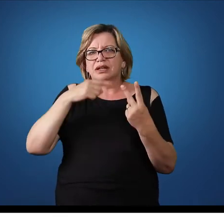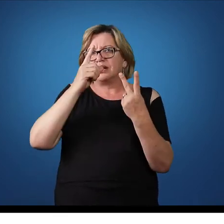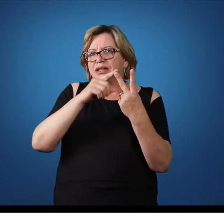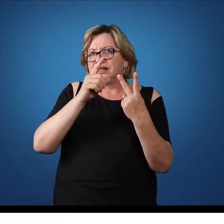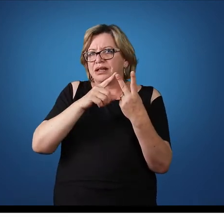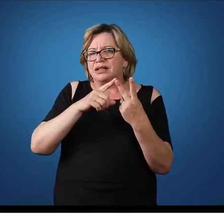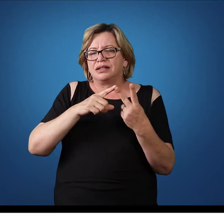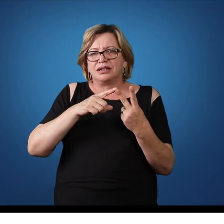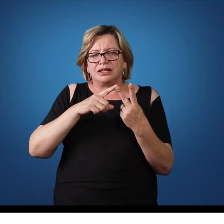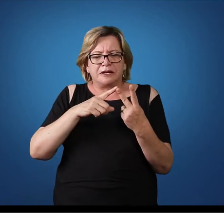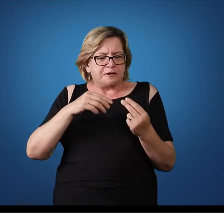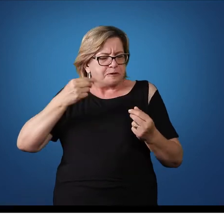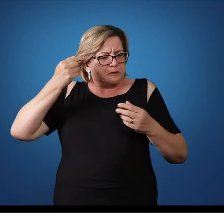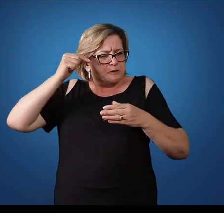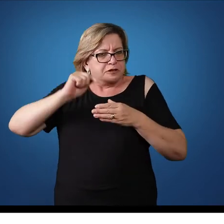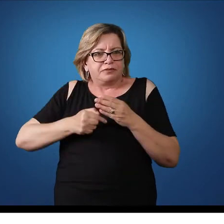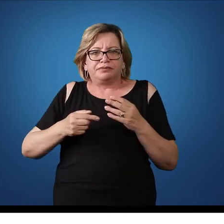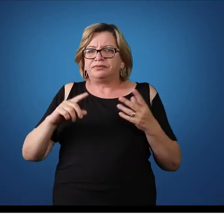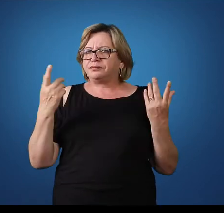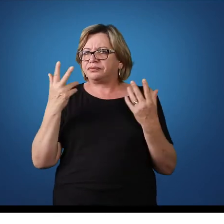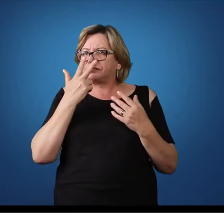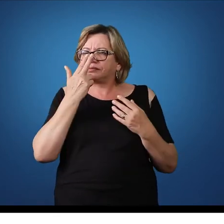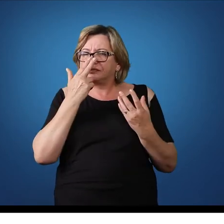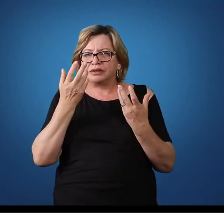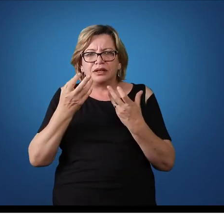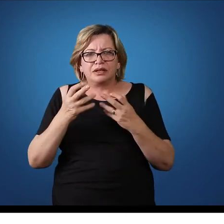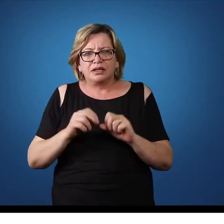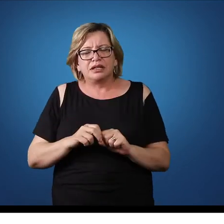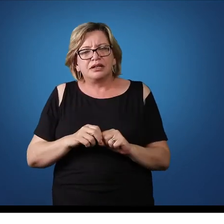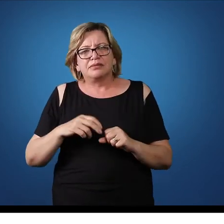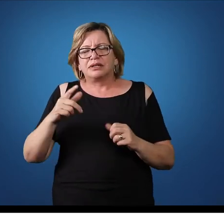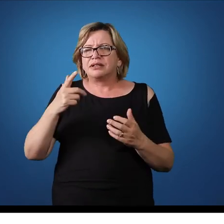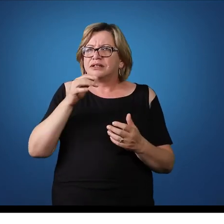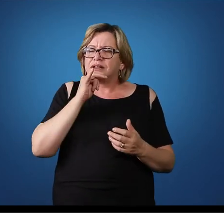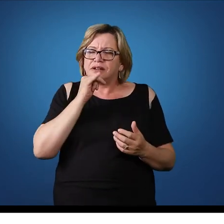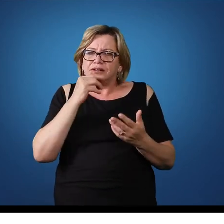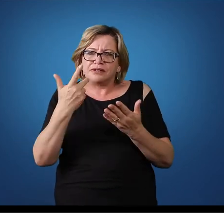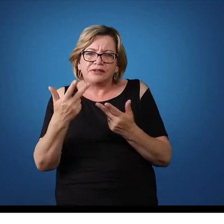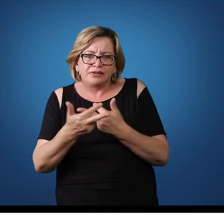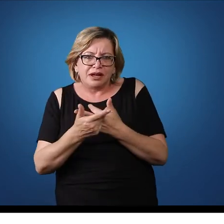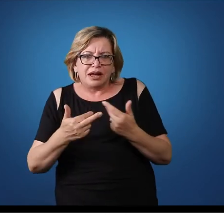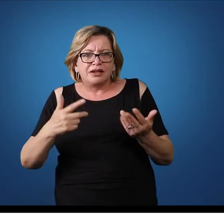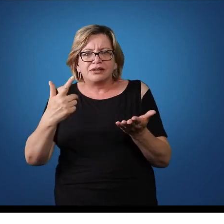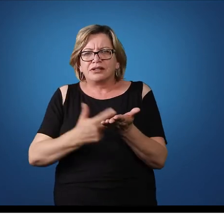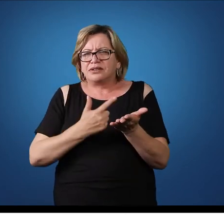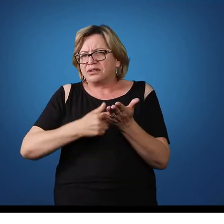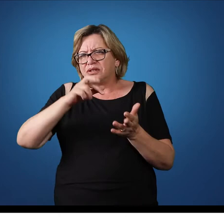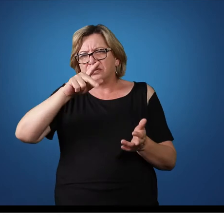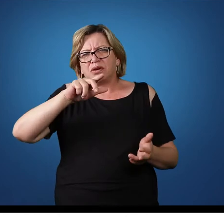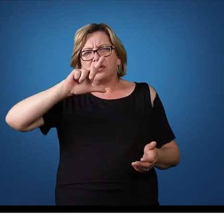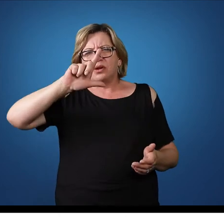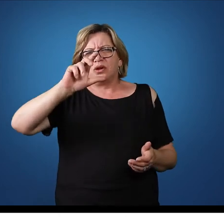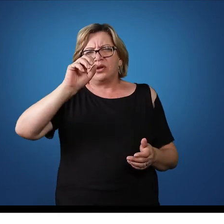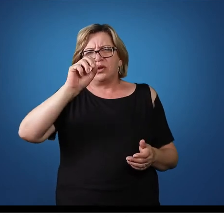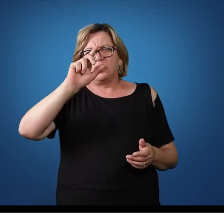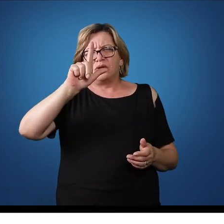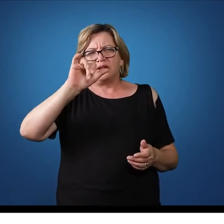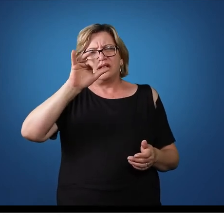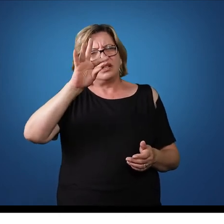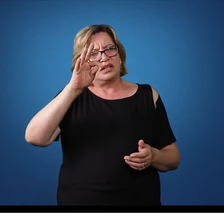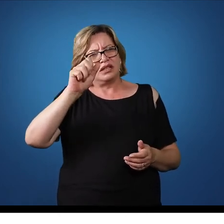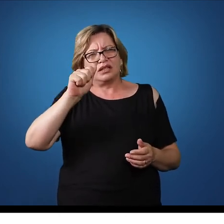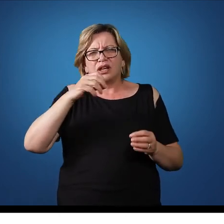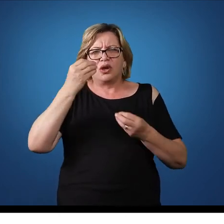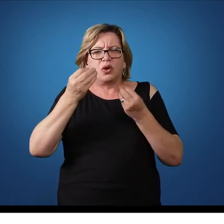aceitável. Em muitos casos, como por exemplo nos casos de Lolita, como por exemplo nos casos do Baudelaire, como por exemplo no caso